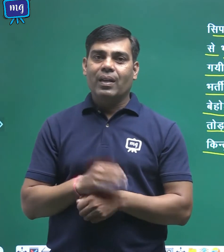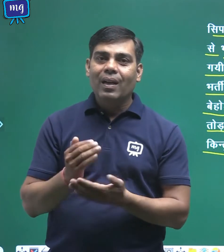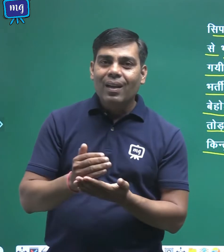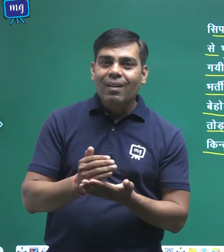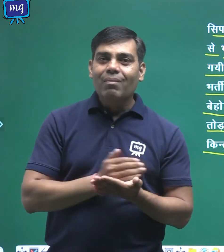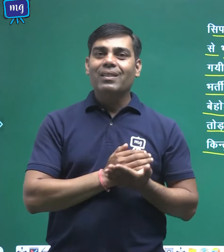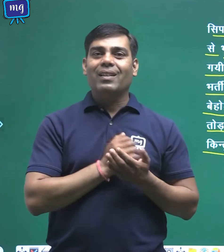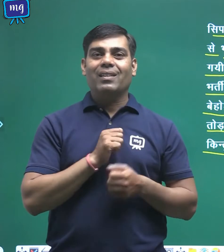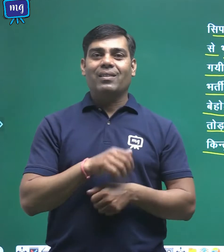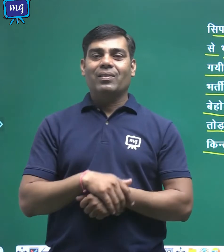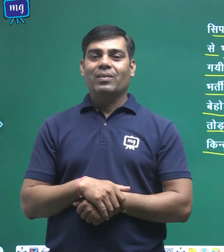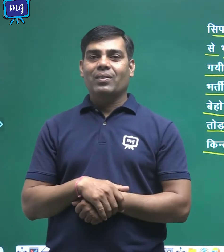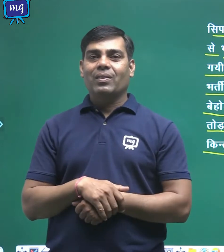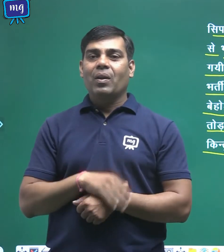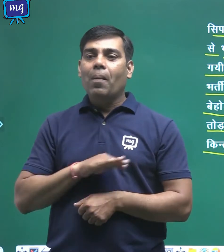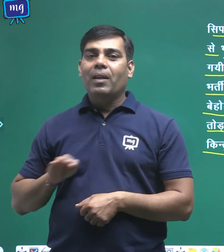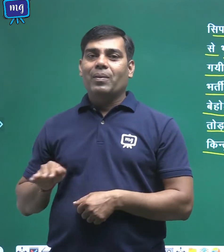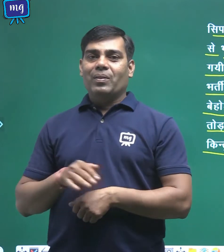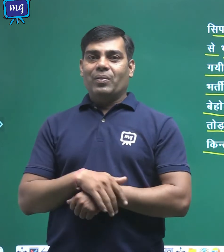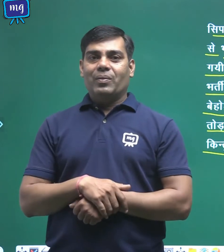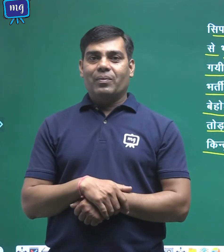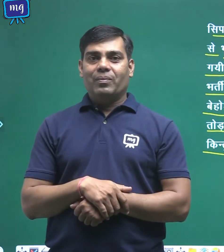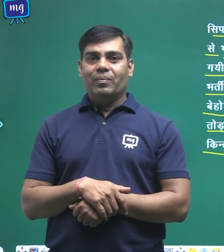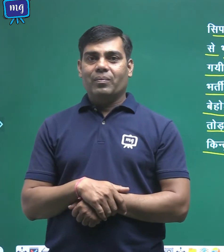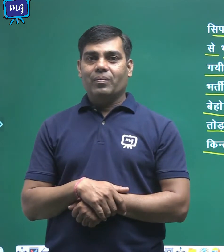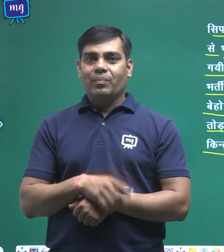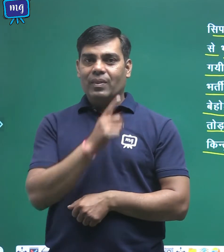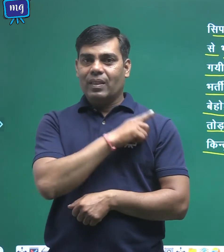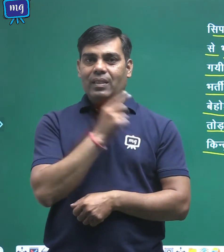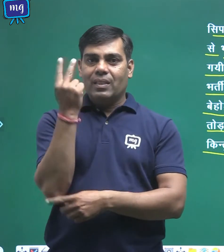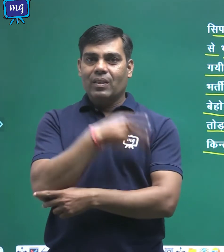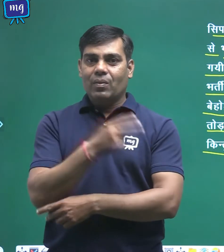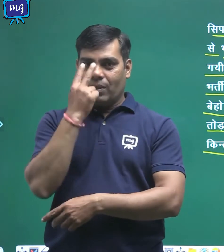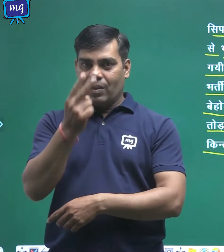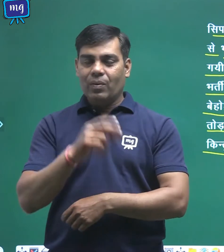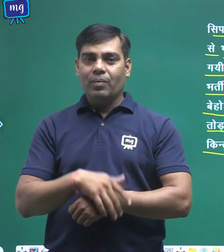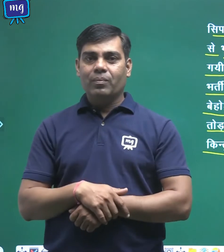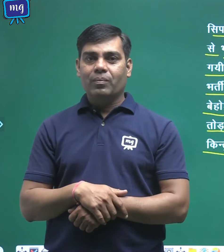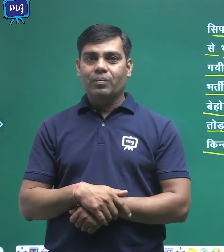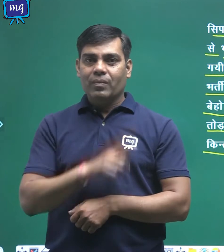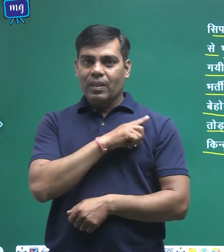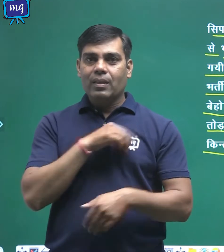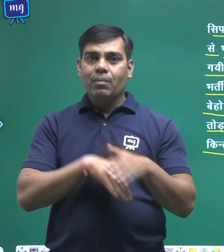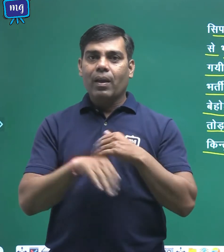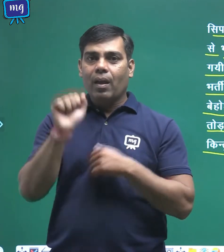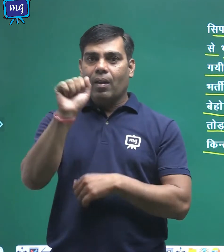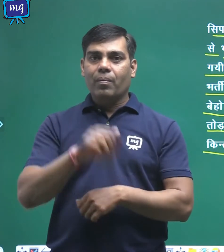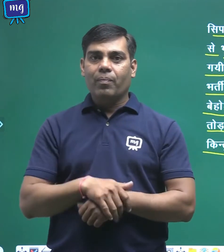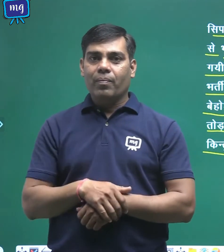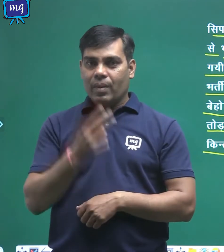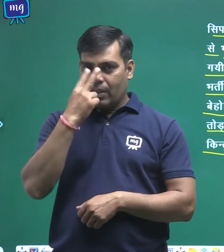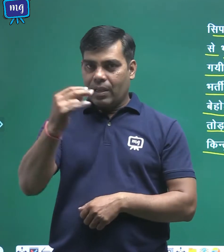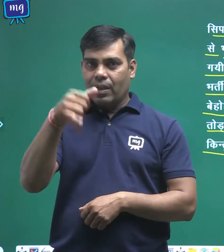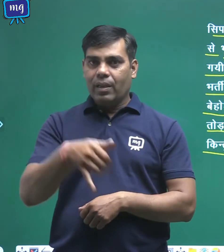बचा लिया। प्यारे बच्चों, इस चित्र को देखो। इसमें आप देख